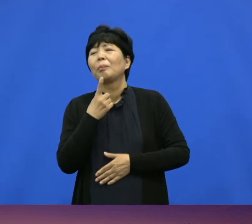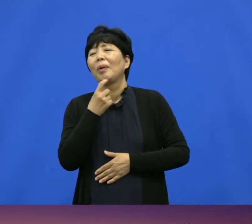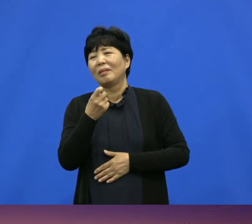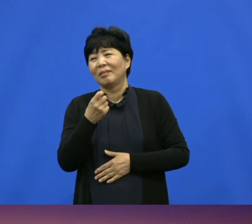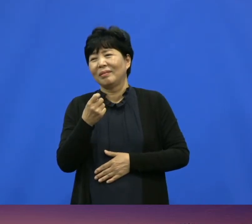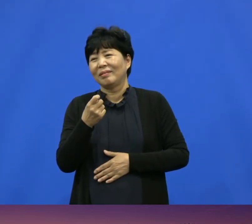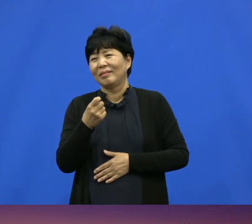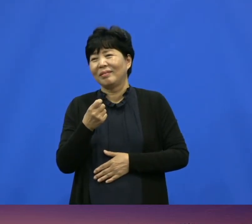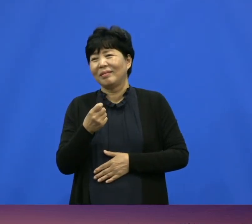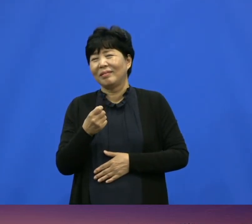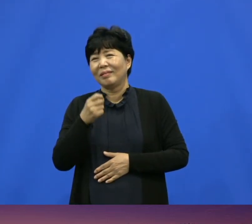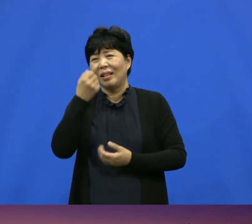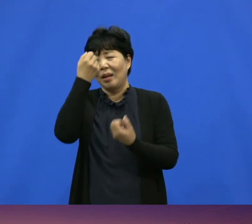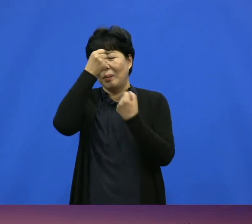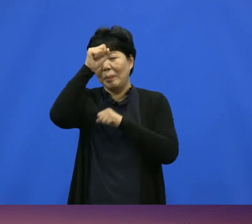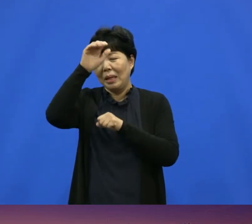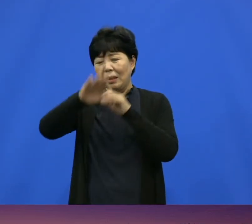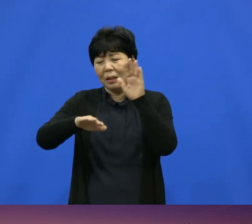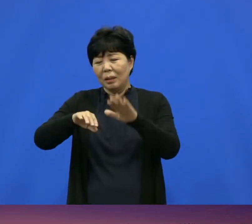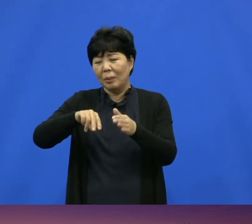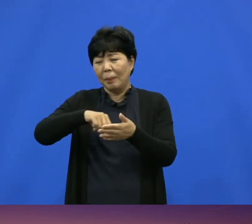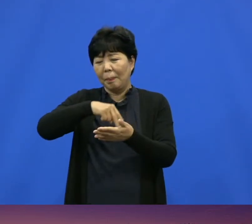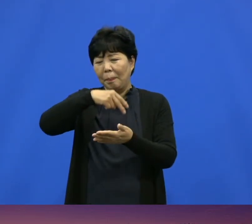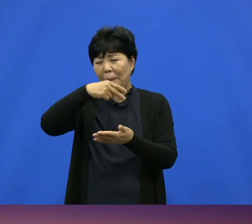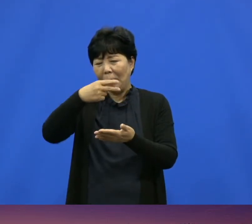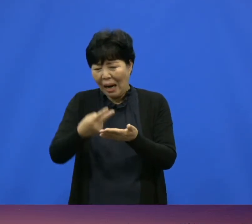걸음이 거의 미끄러질 뻔하였으나